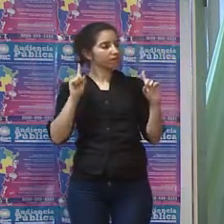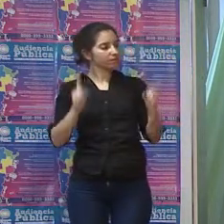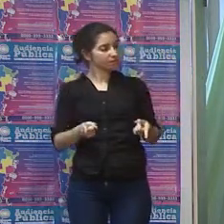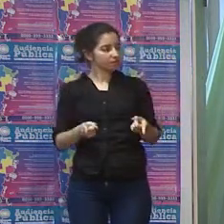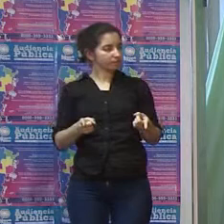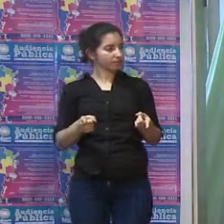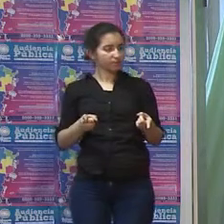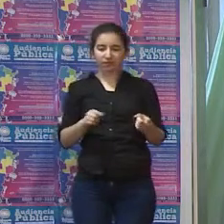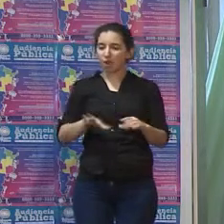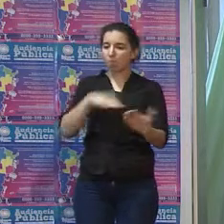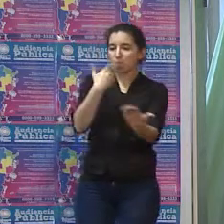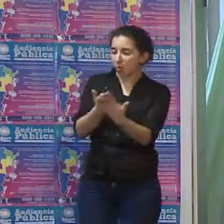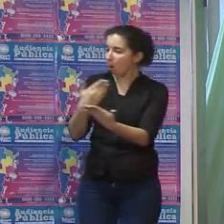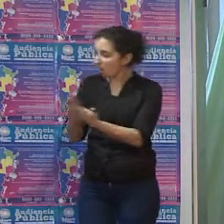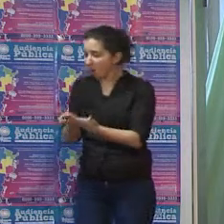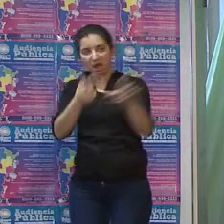se lleven a cabo propuestas.